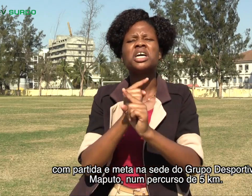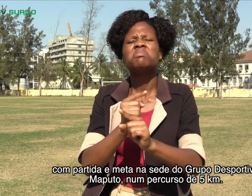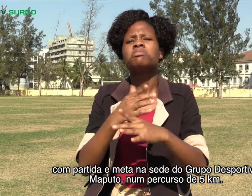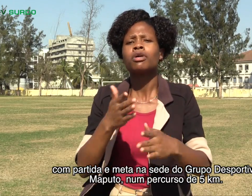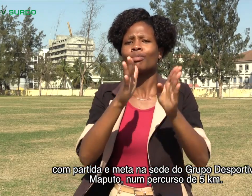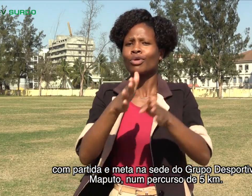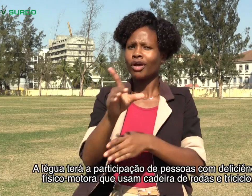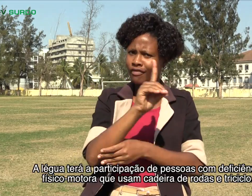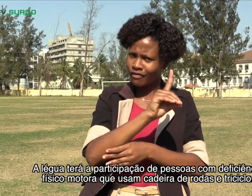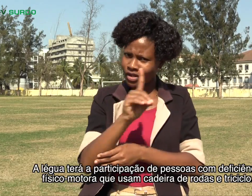km.